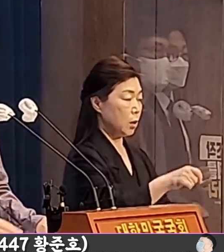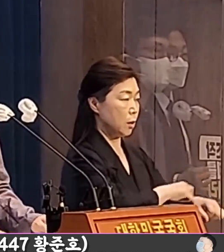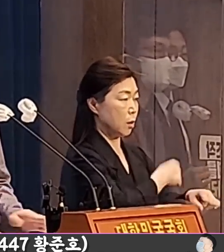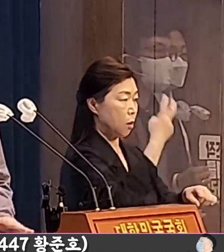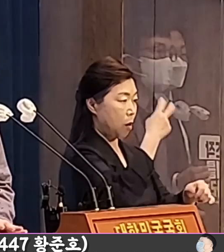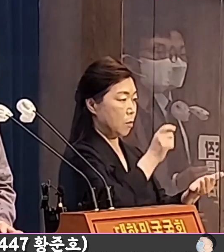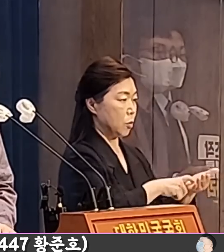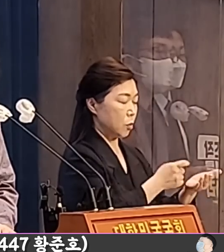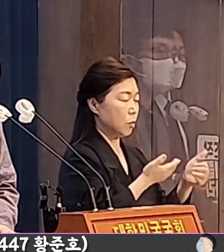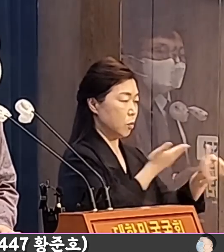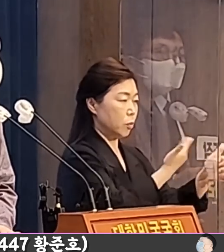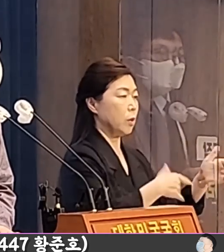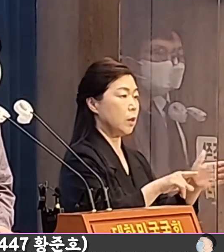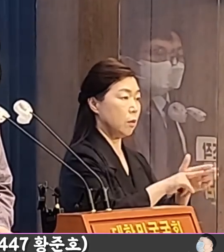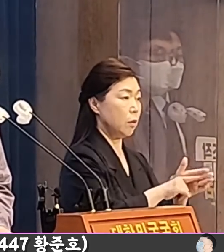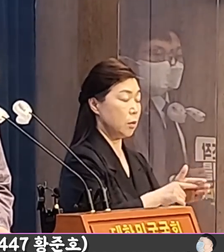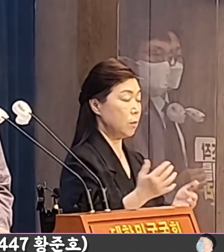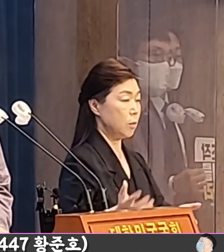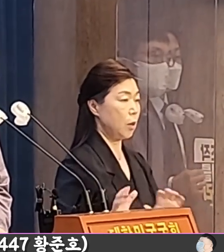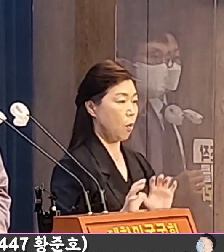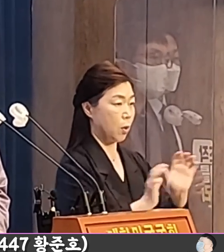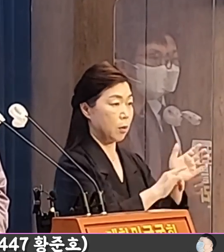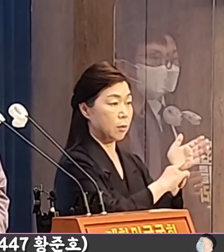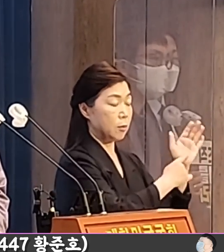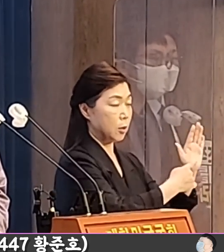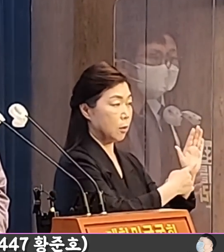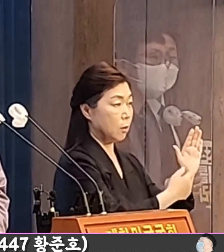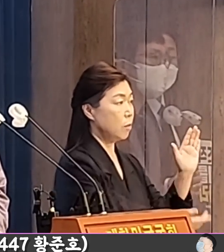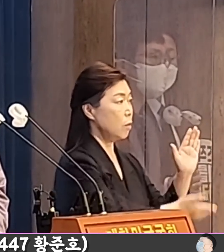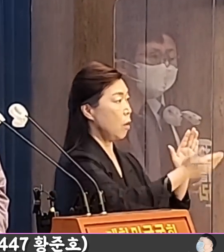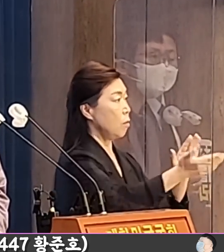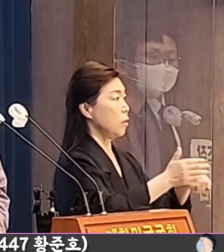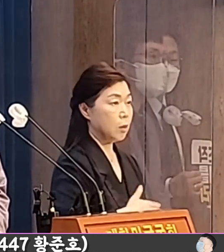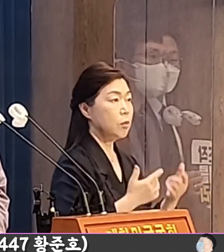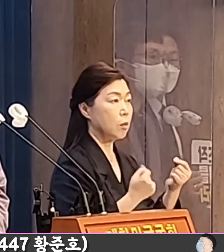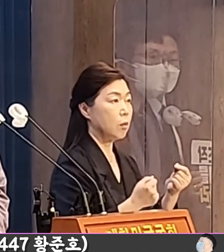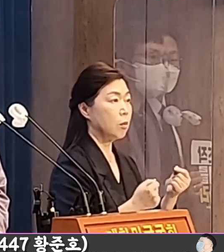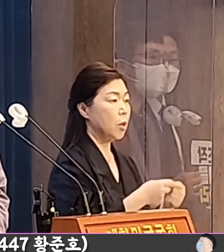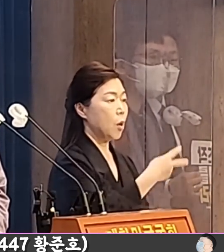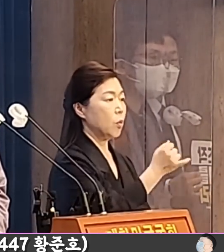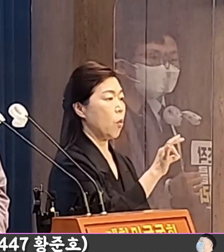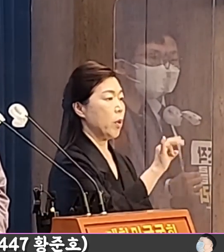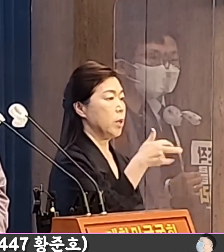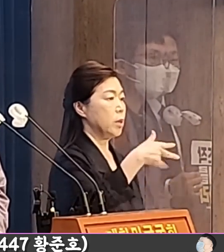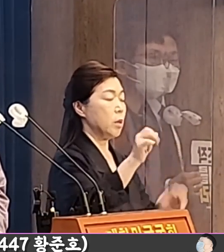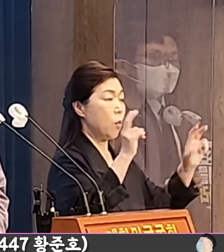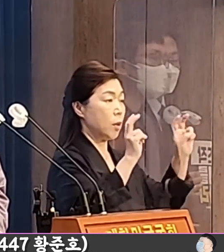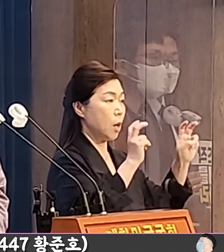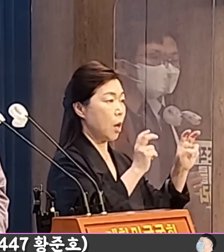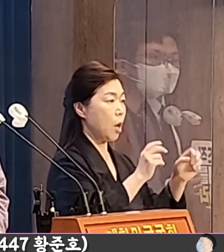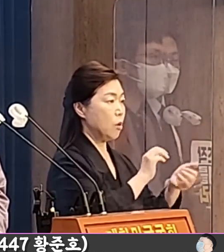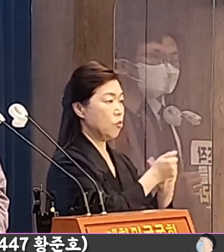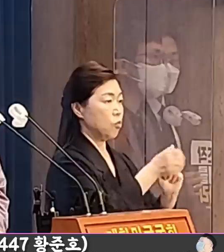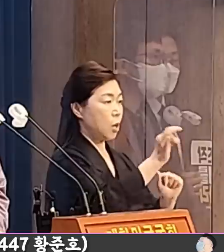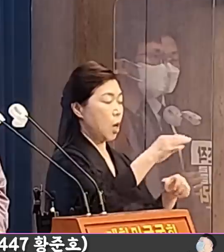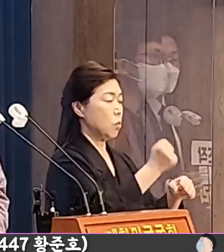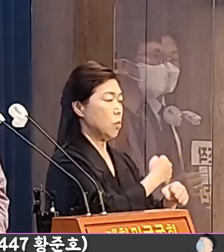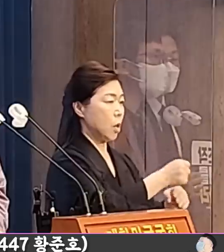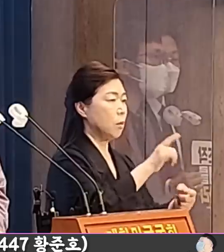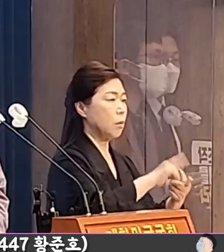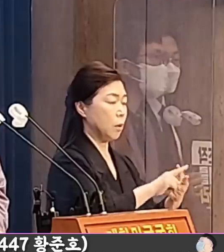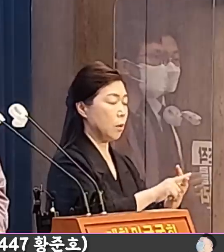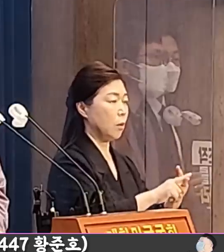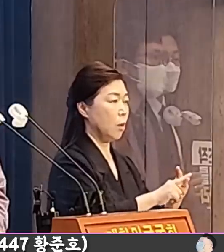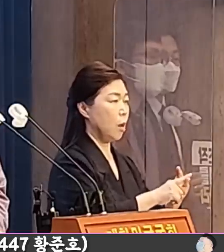촉구하기 위해 이 자리에 섰습니다. 여러분들도 잘 아시다시피 도이치 모터스 주가 조작과 관련하여 많은 사람들이